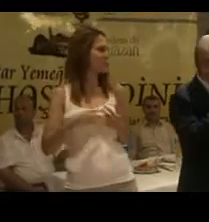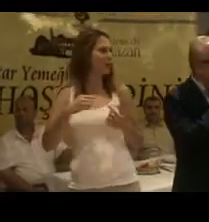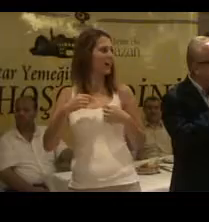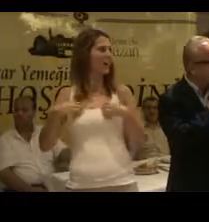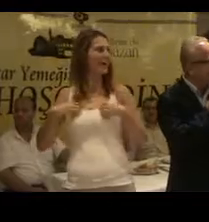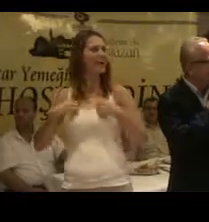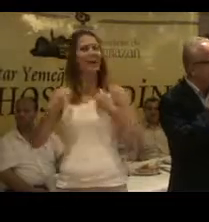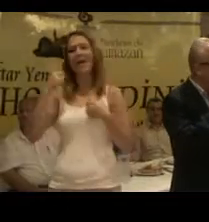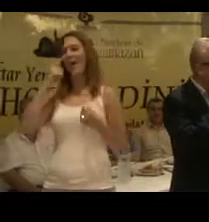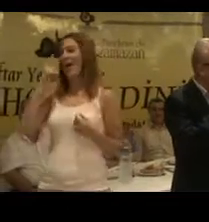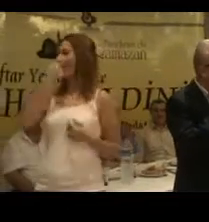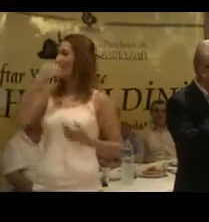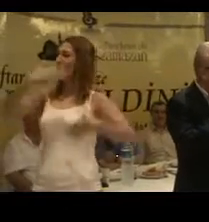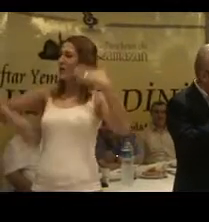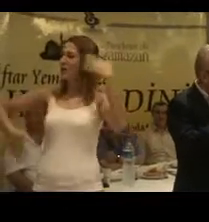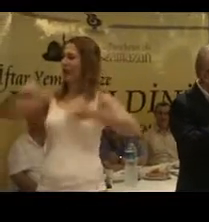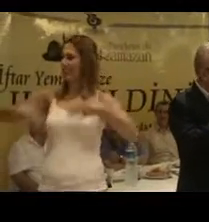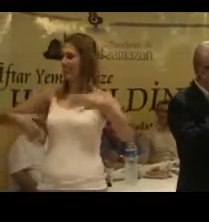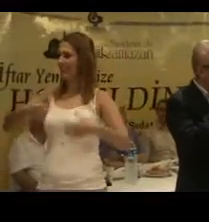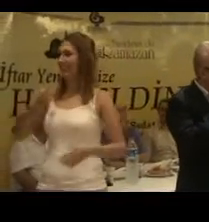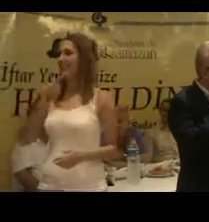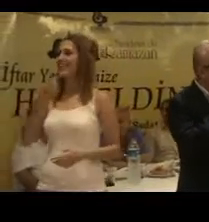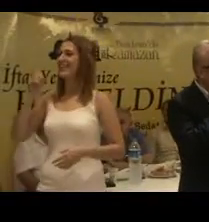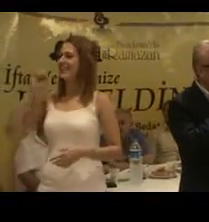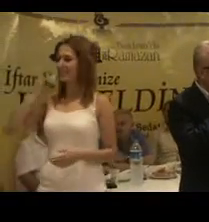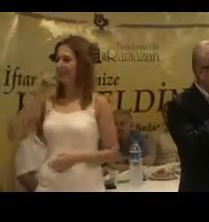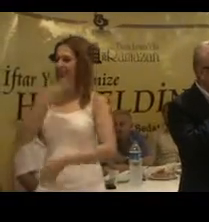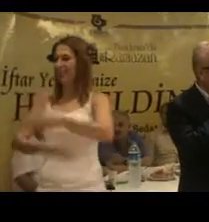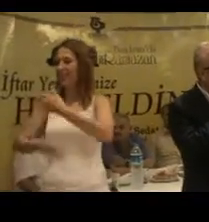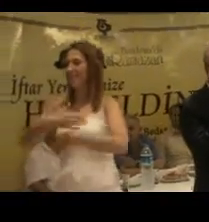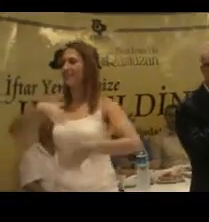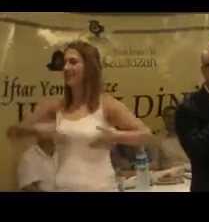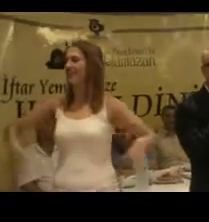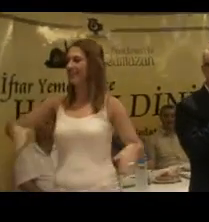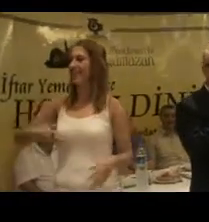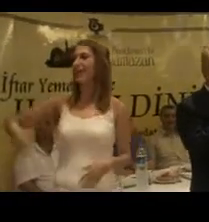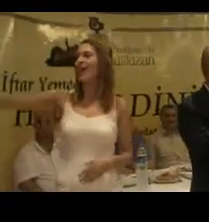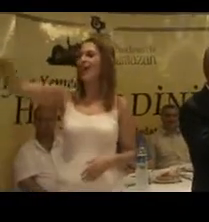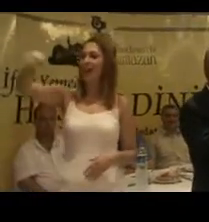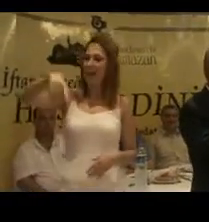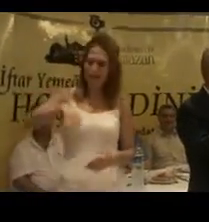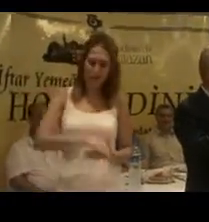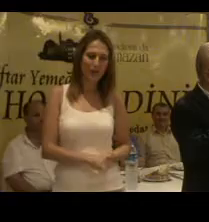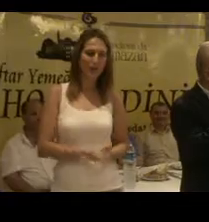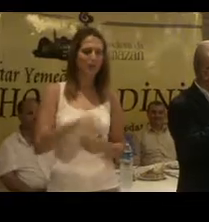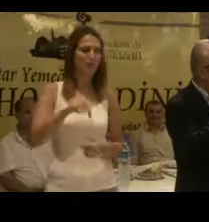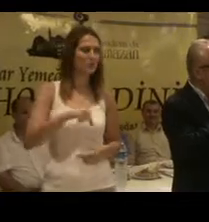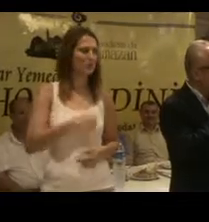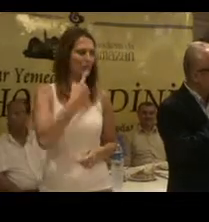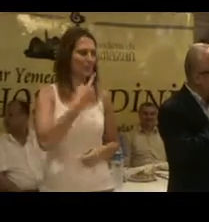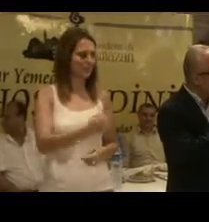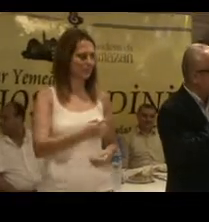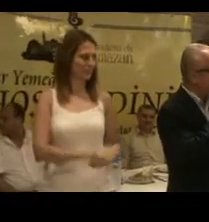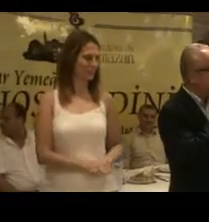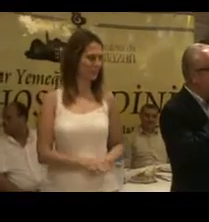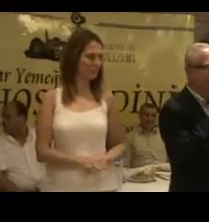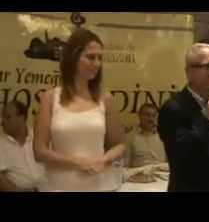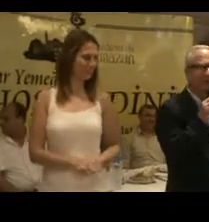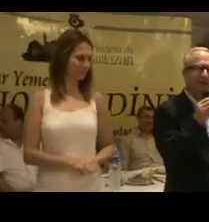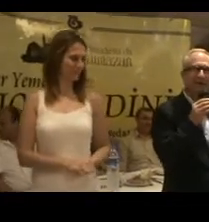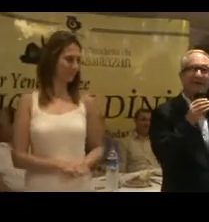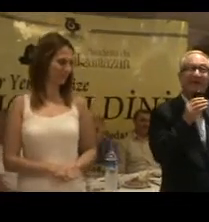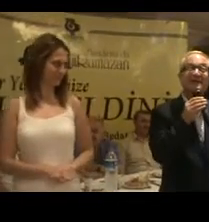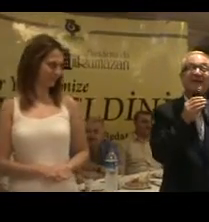görüyorum da, ben beni söz etmiyorsun. Onu alıyorsan da, beni böyle bizler çalamasa da, kızı söylüyor, kendi söylüyor, güzel bir